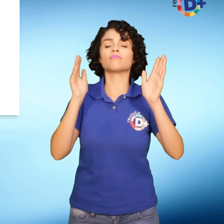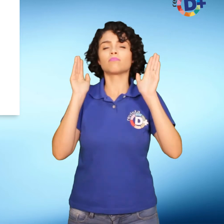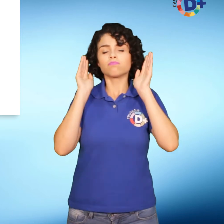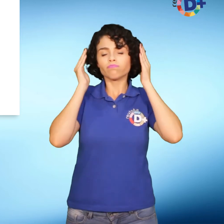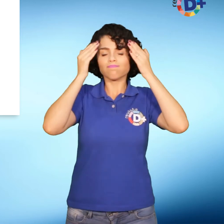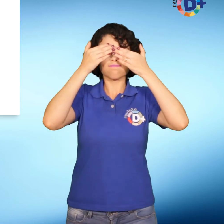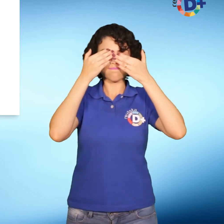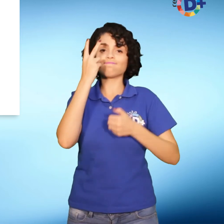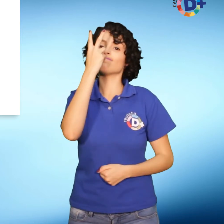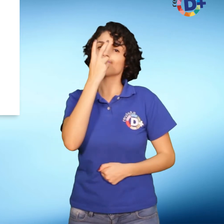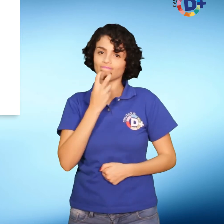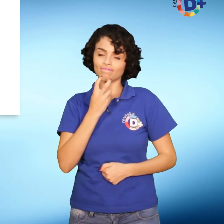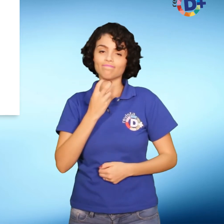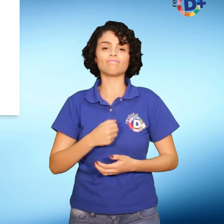na perda da visão